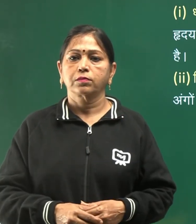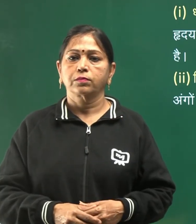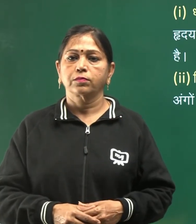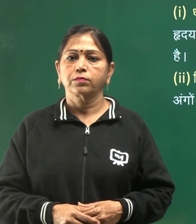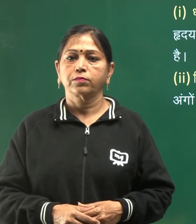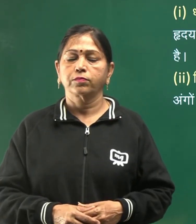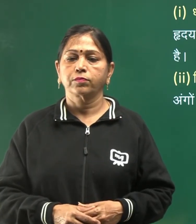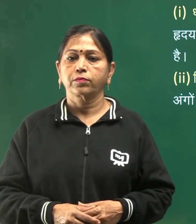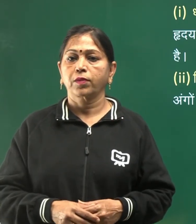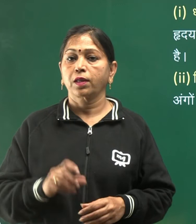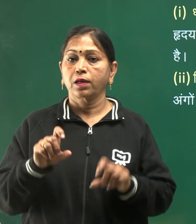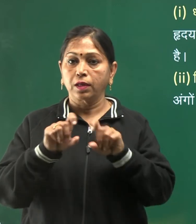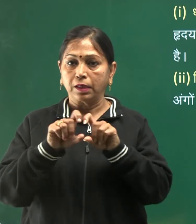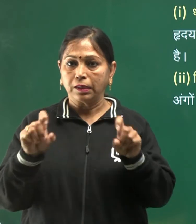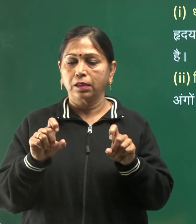ये शुद्ध रक्त को